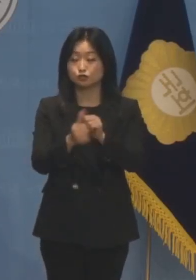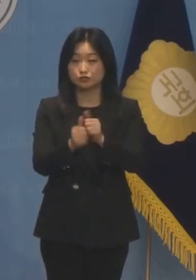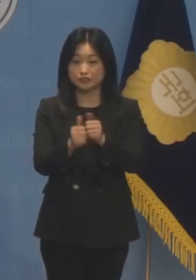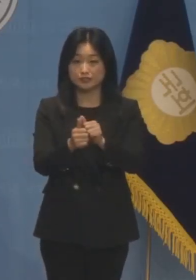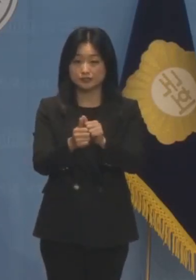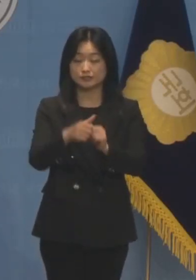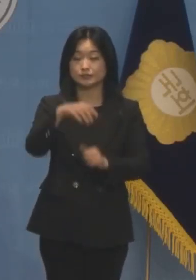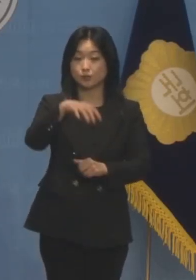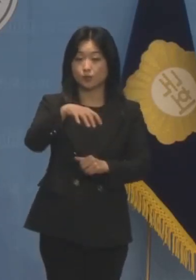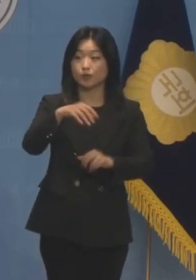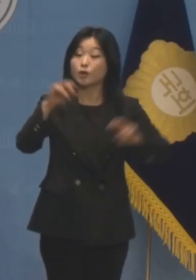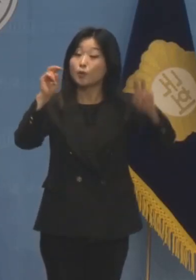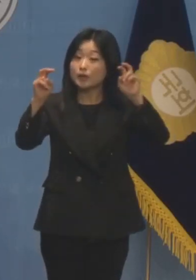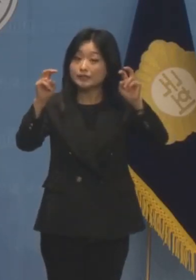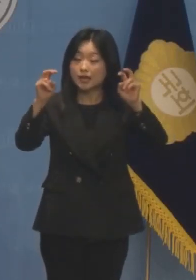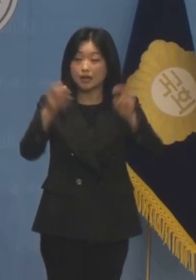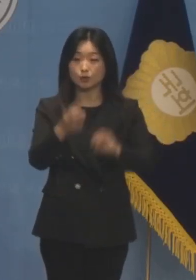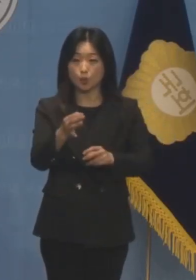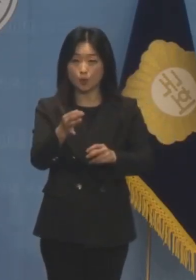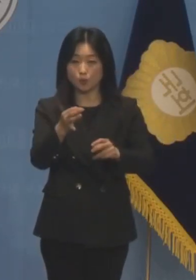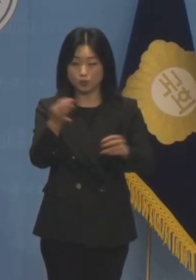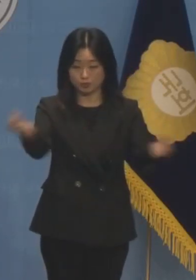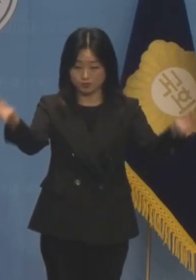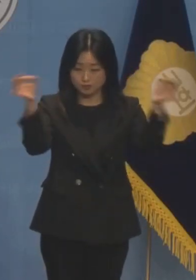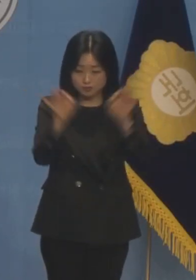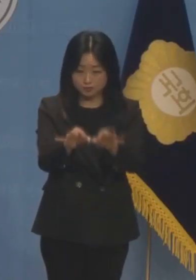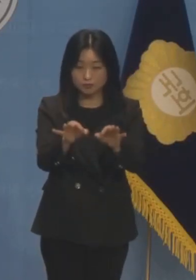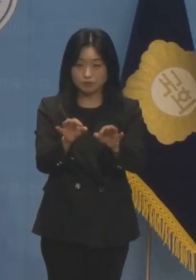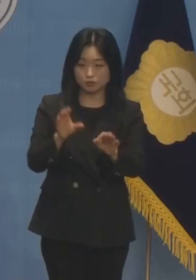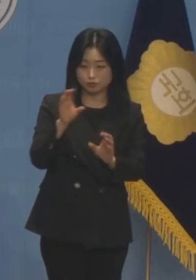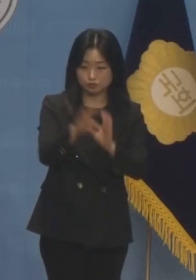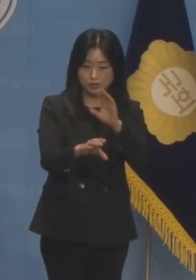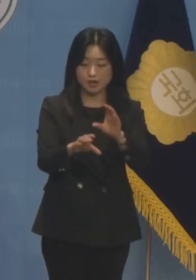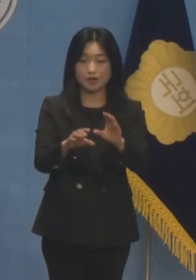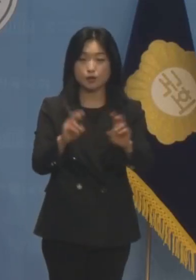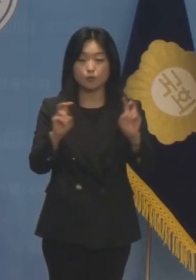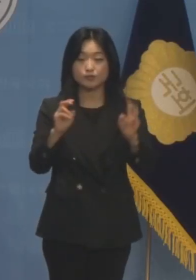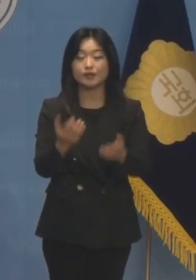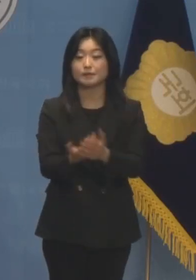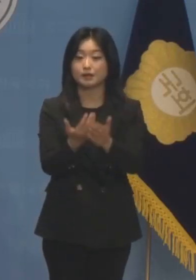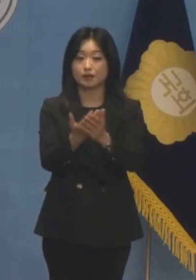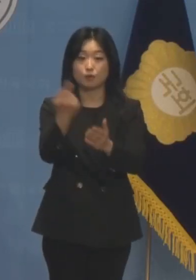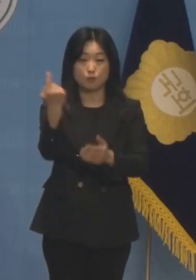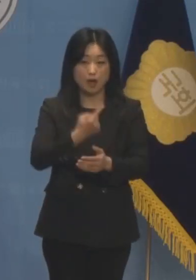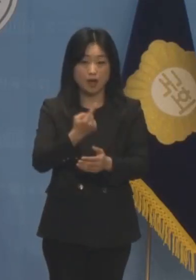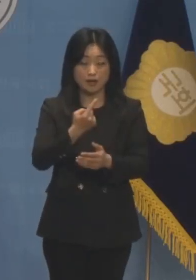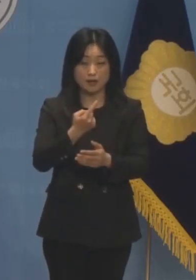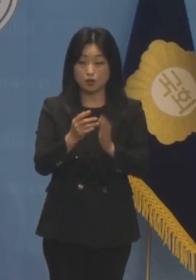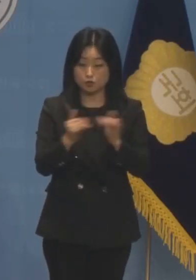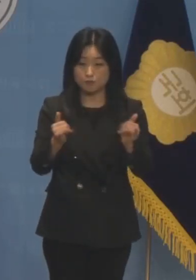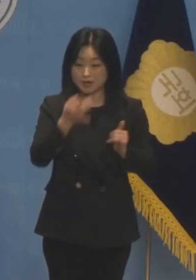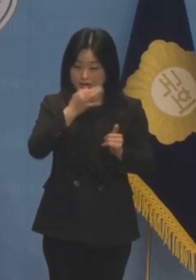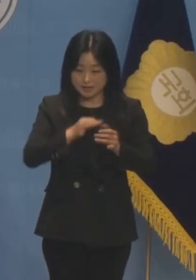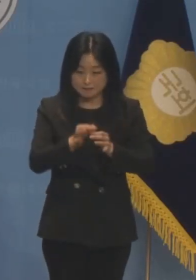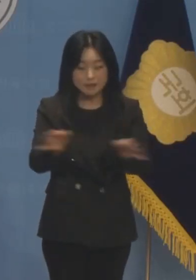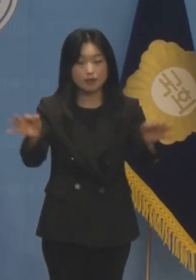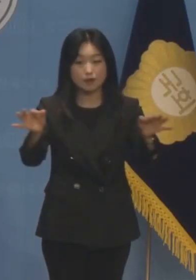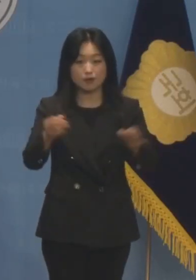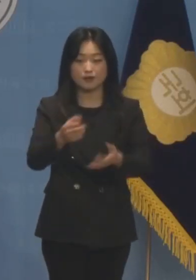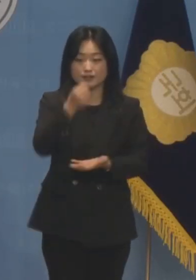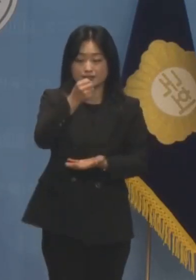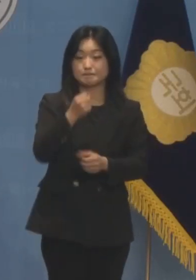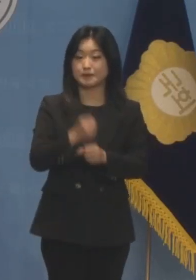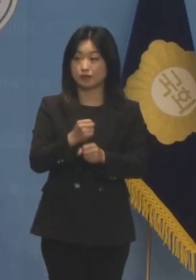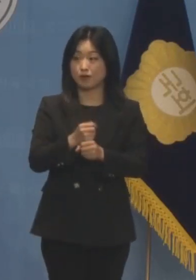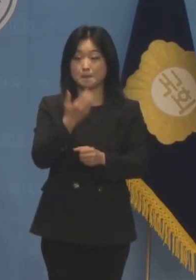주식시장은 기업이 자금을 조달하고 성장할 수 있는 기반이며 국민들의 자산 형성 수단입니다.